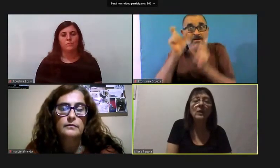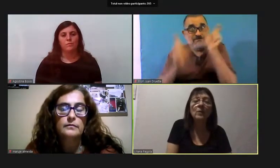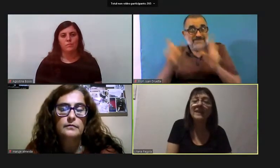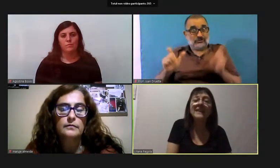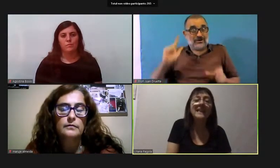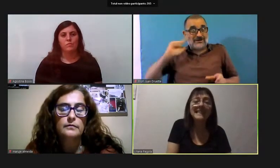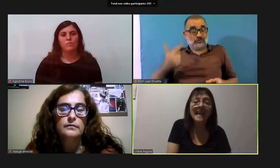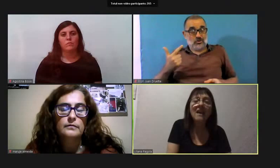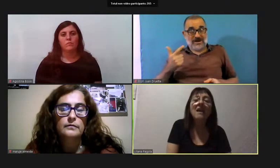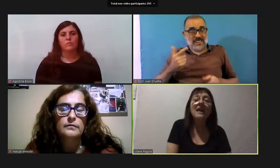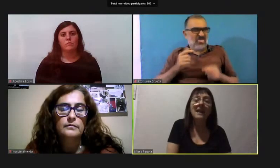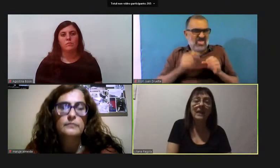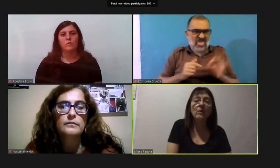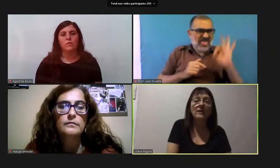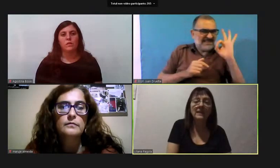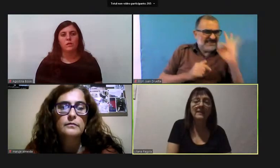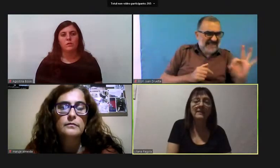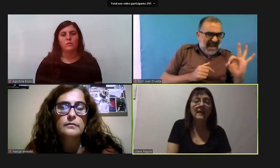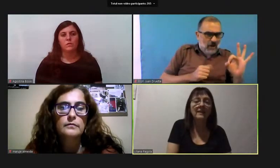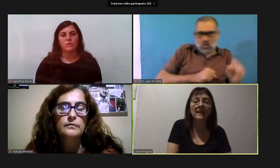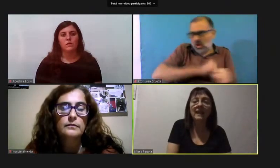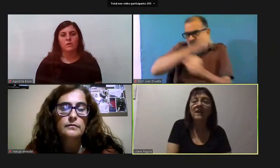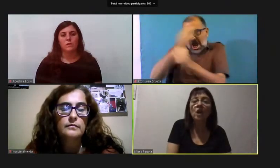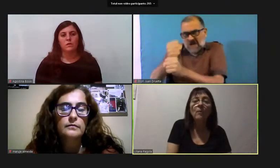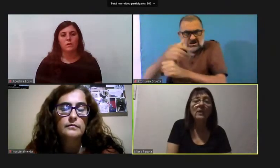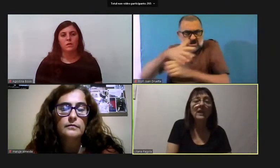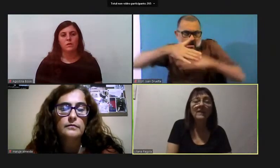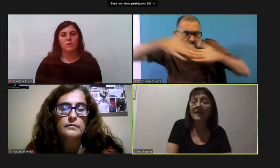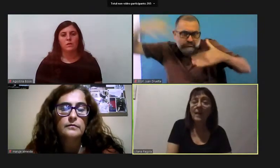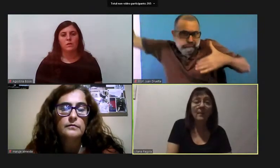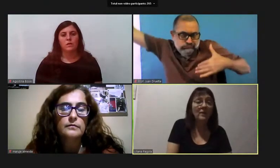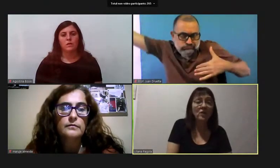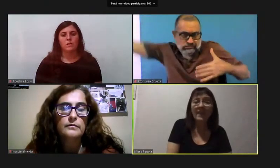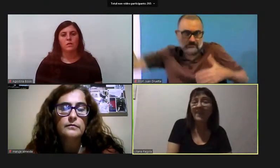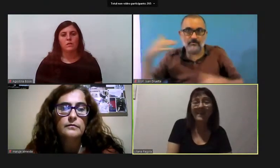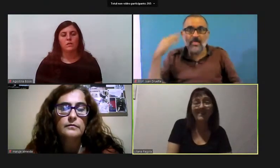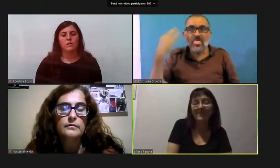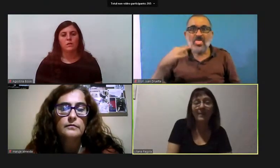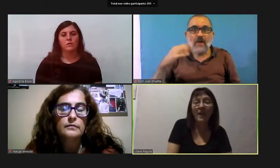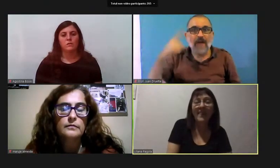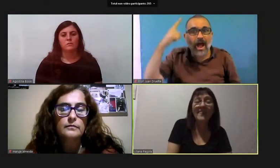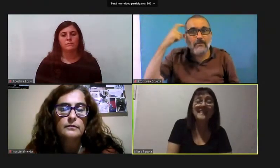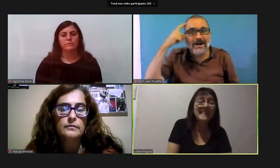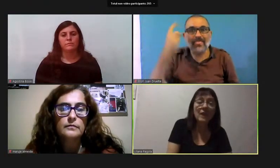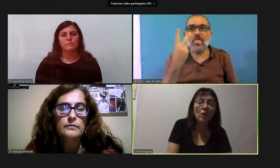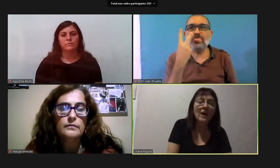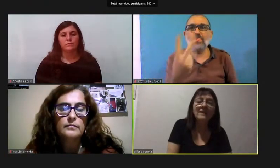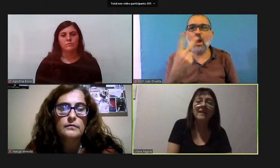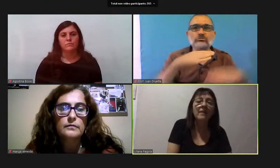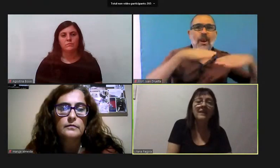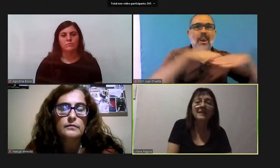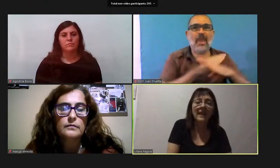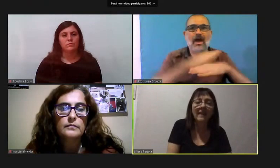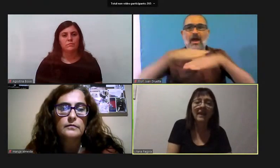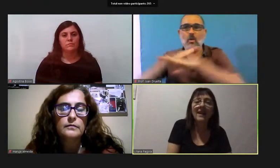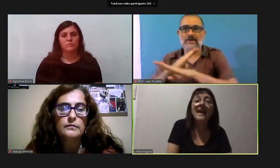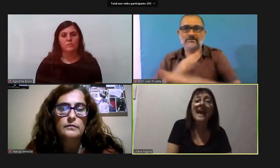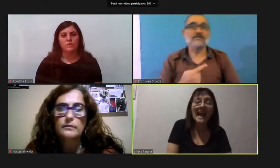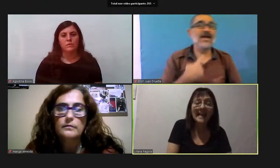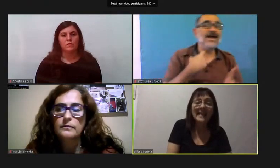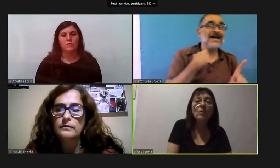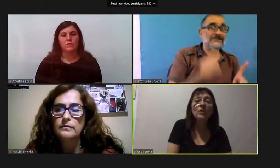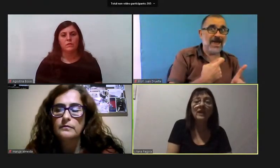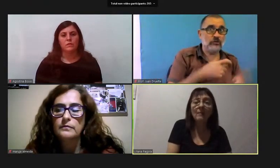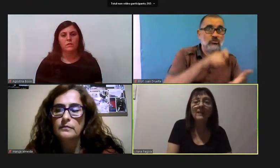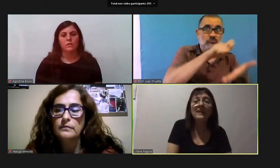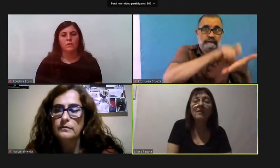vinculada con lingüística, que sea la lengua de señas argentina. Porque desde las personas de, digamos, edad 0 hasta edad avanzada,